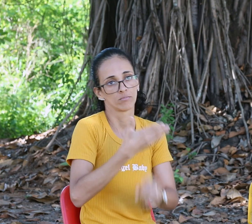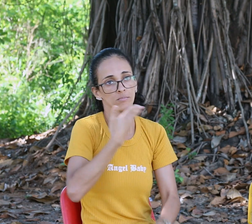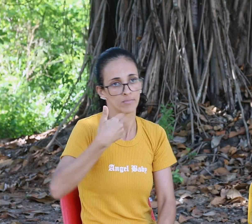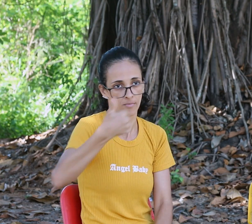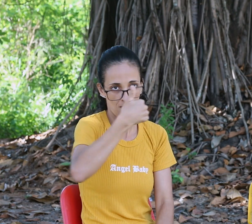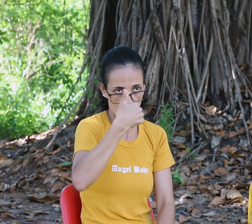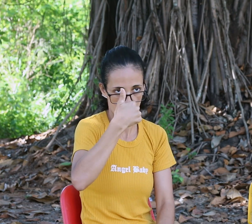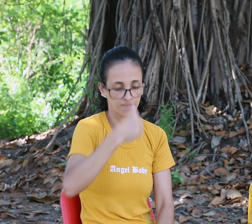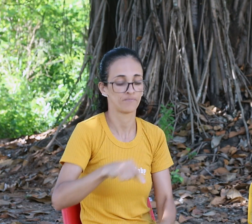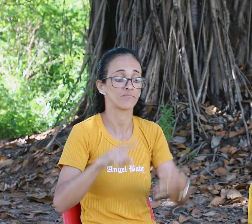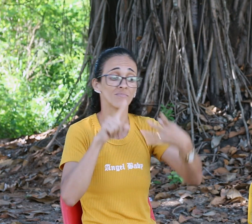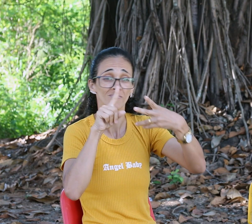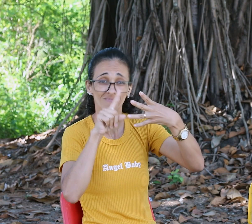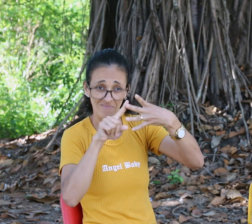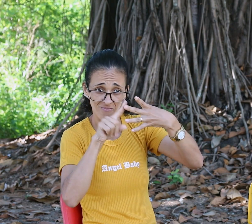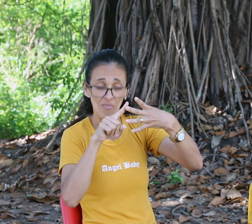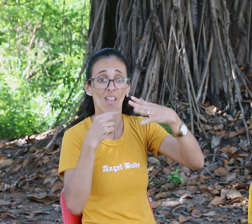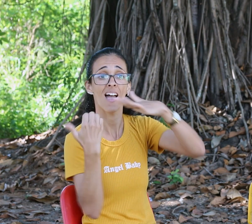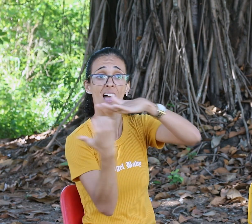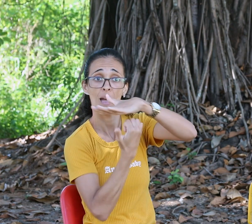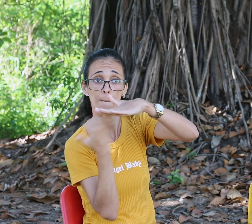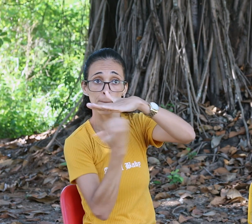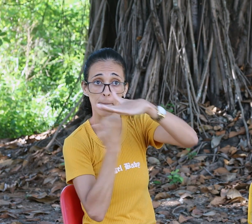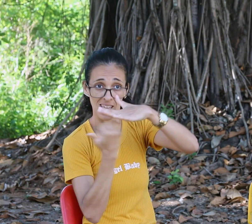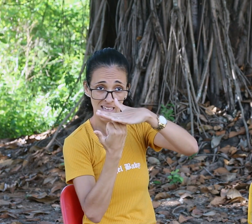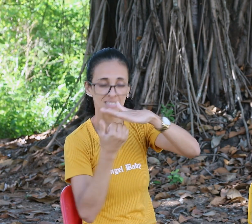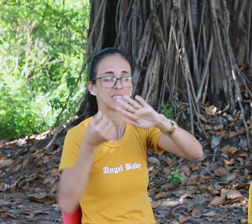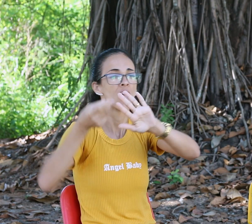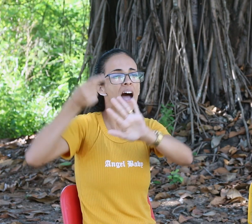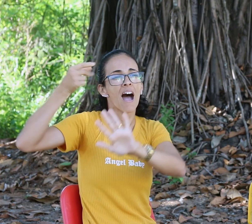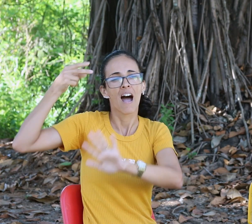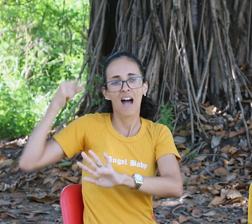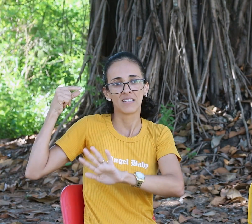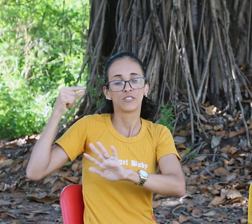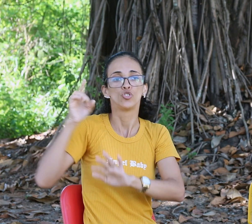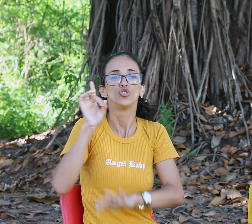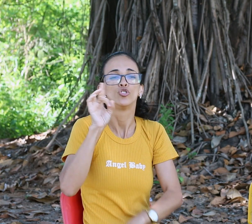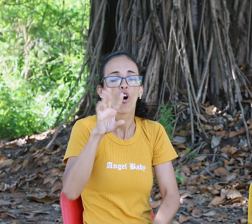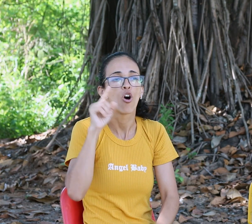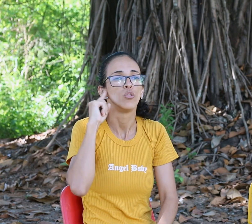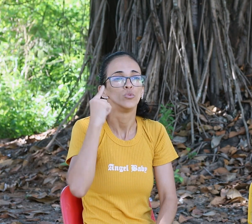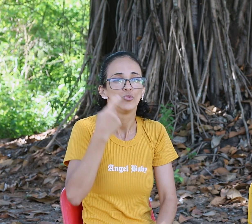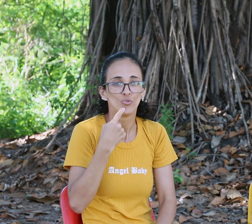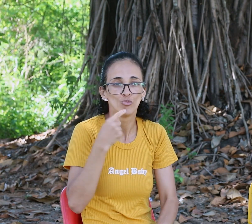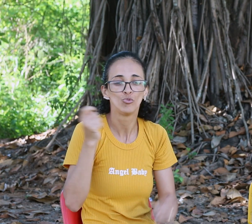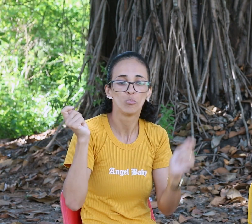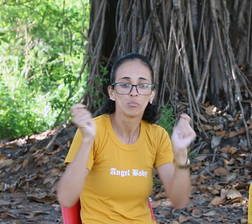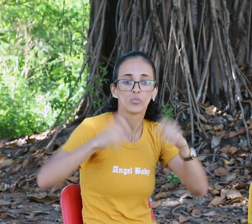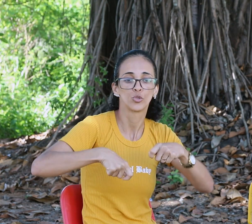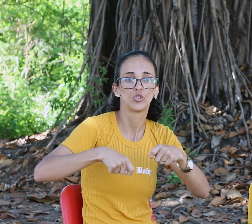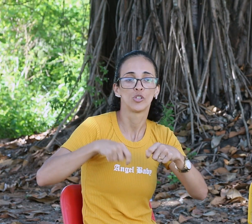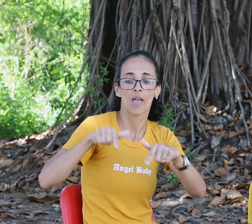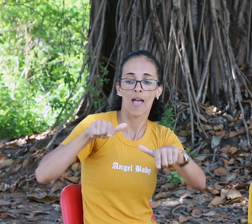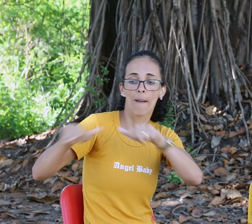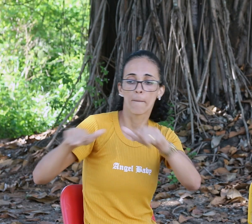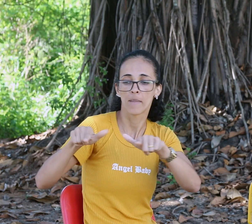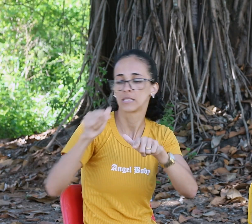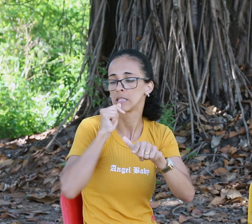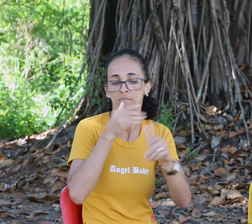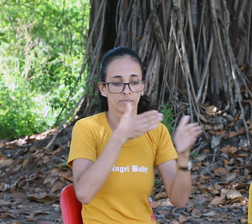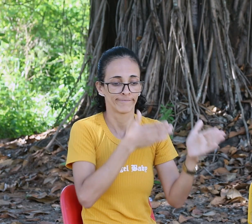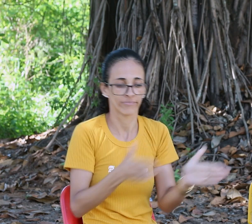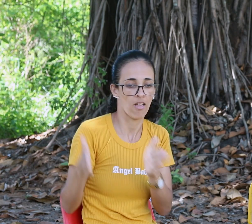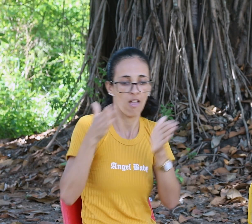Hoje é claro que melhorou a nossa educação. Dentro das empresas, por exemplo, antigamente os surdos eles não